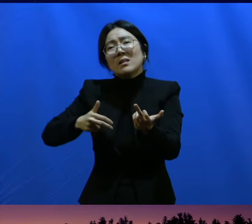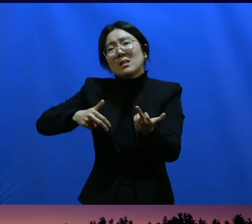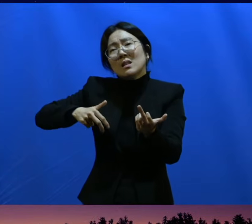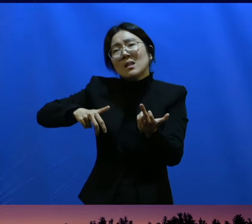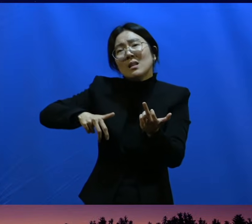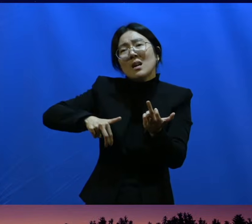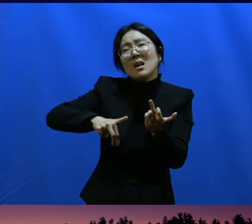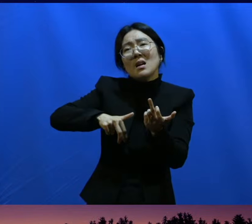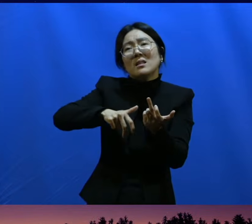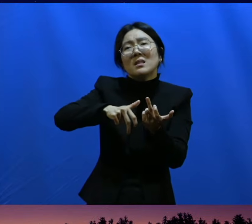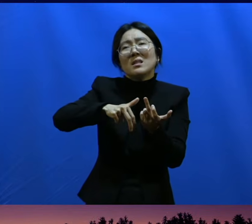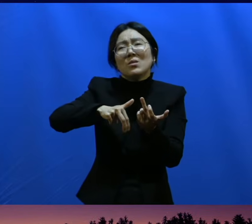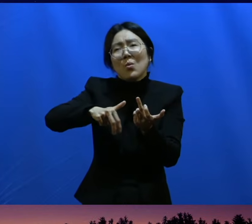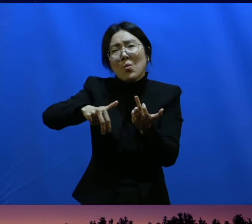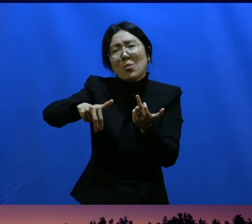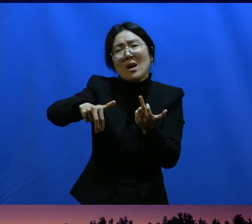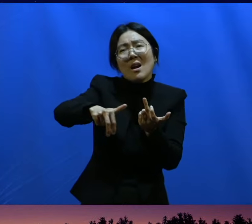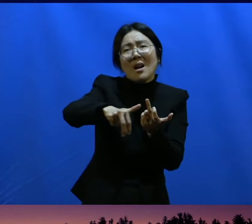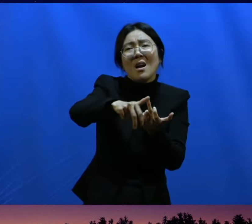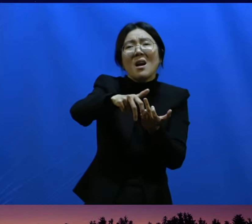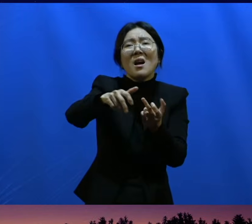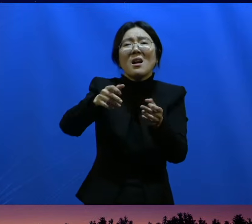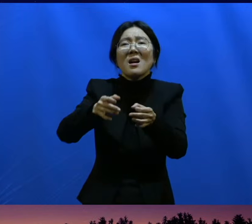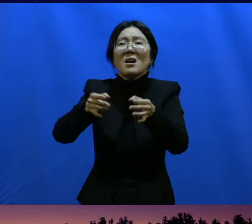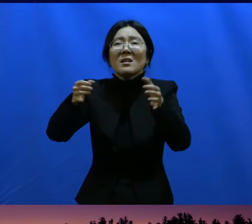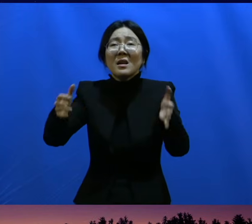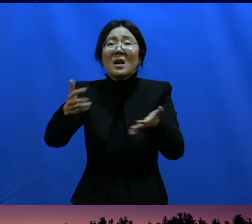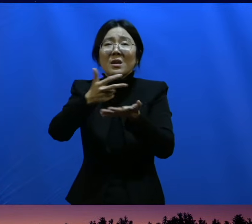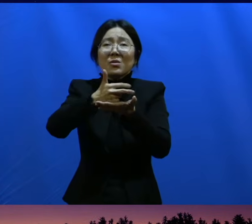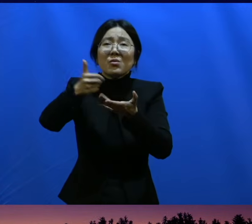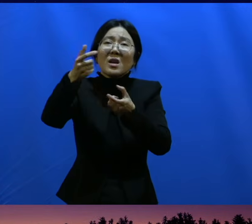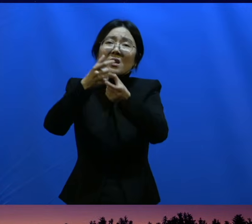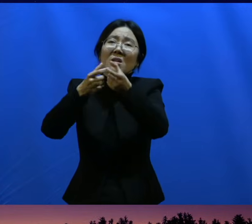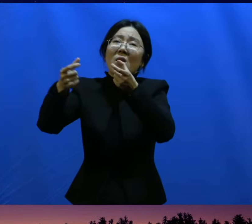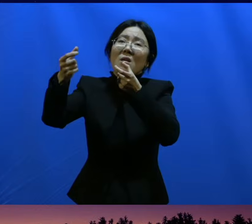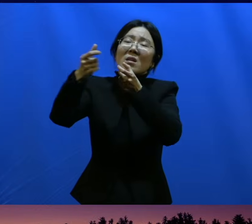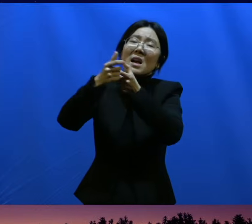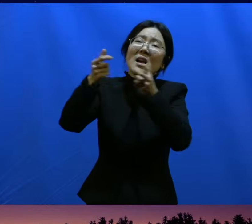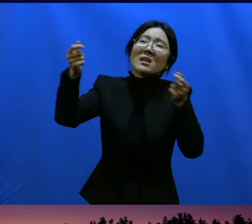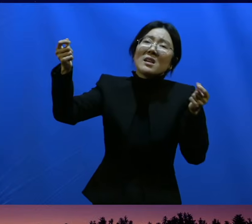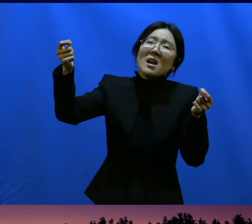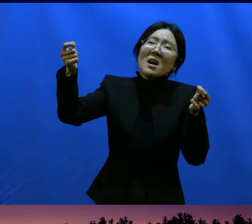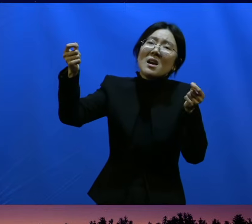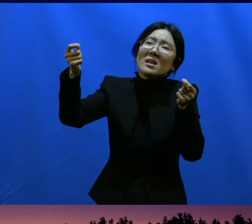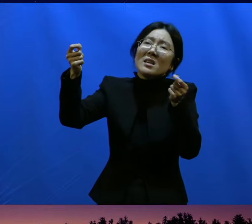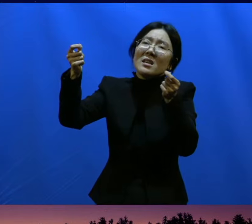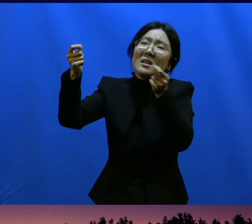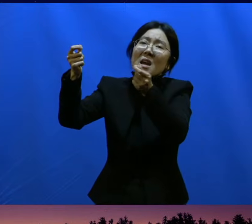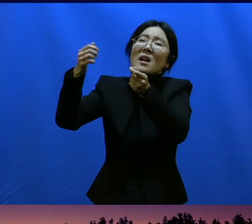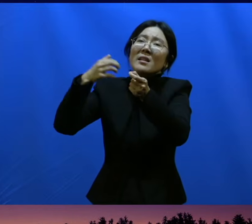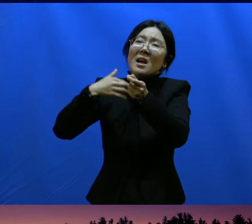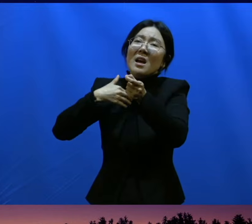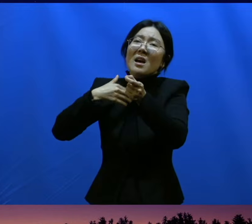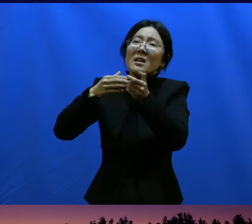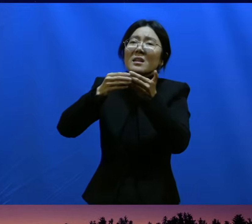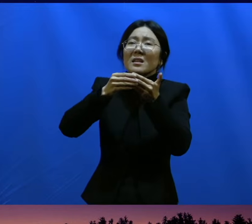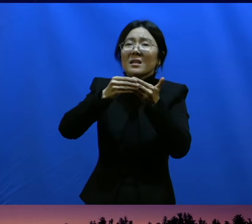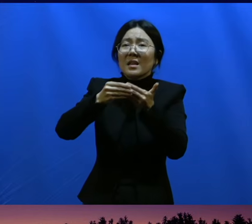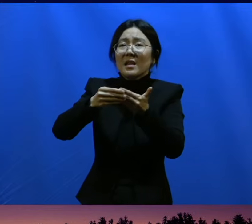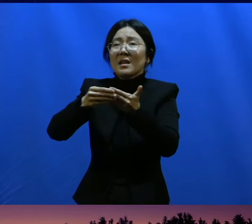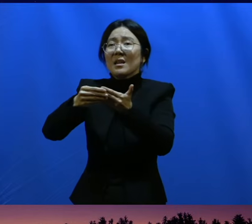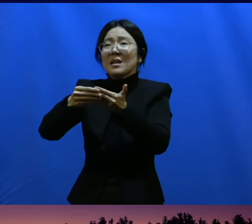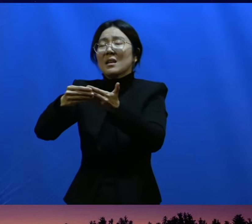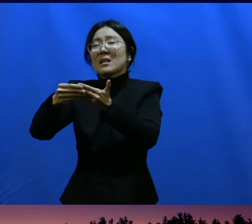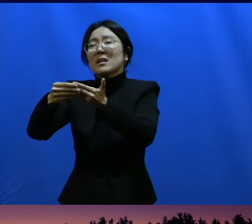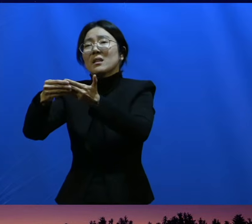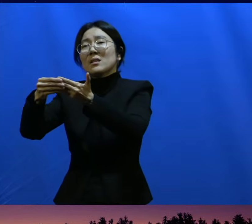골짜기 지나는 동안 주께 더 가까이 나를